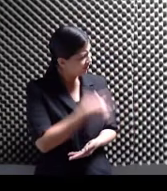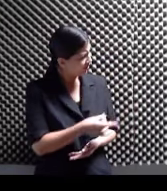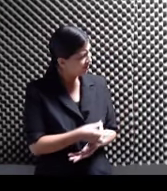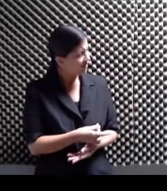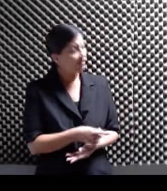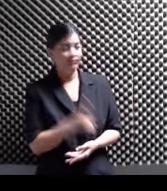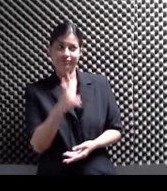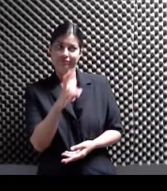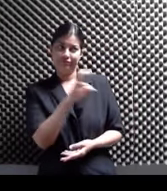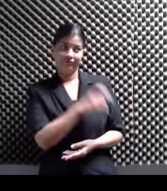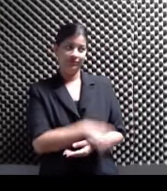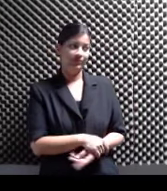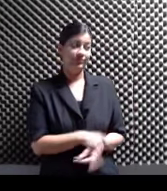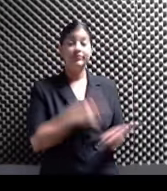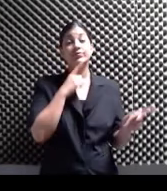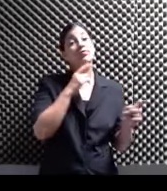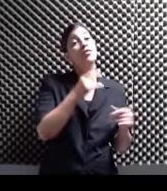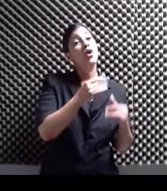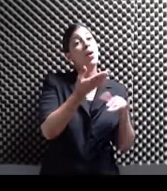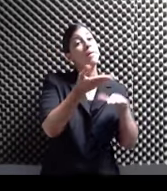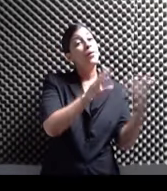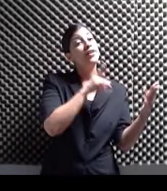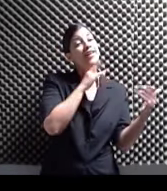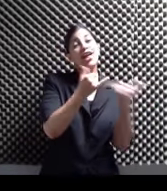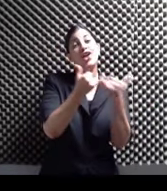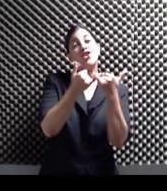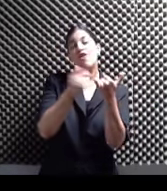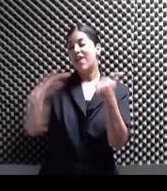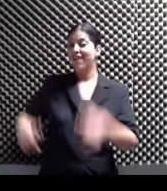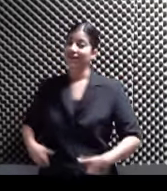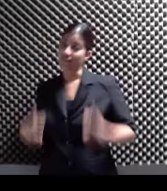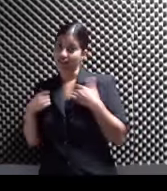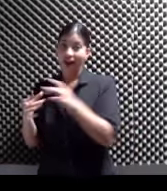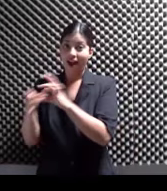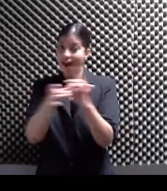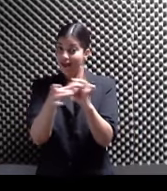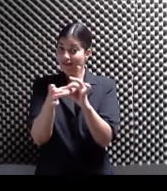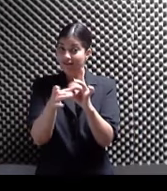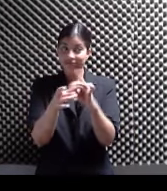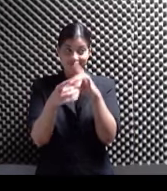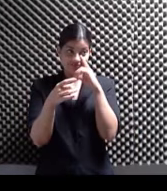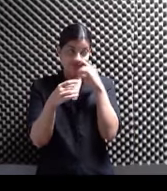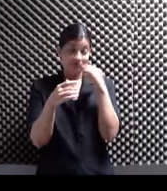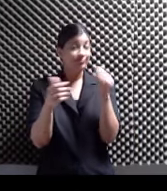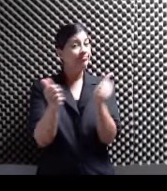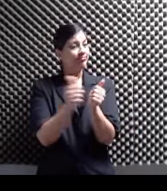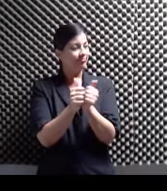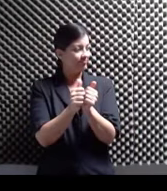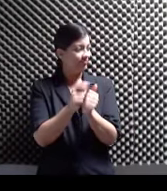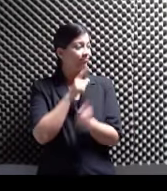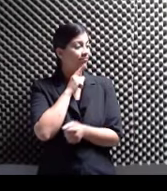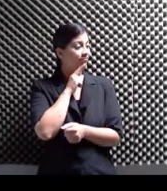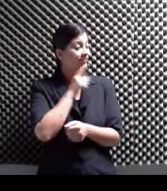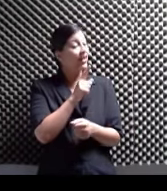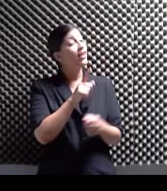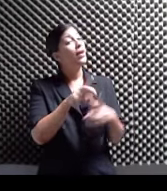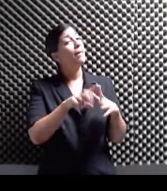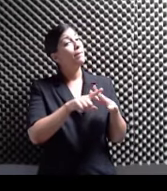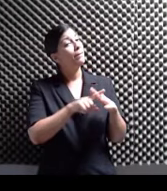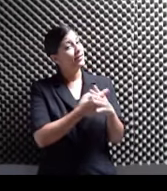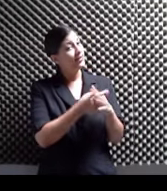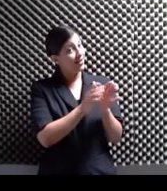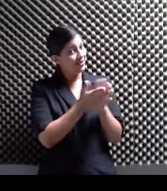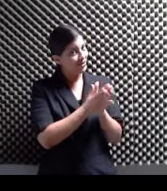muerte, acuérdate que es novia de la vida. Ay, qué bonito. No, sí, sin una, sin la otra. Ese no. Es uno de los epígrafes que comienza